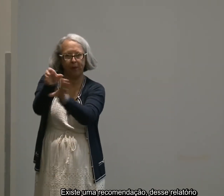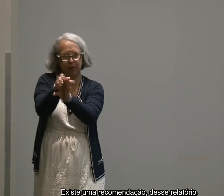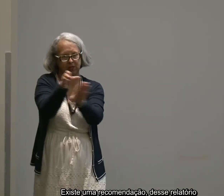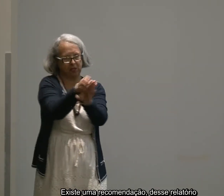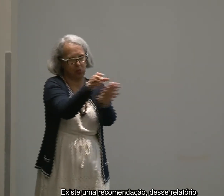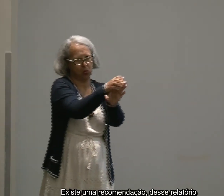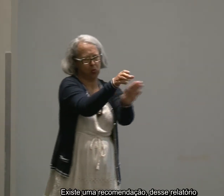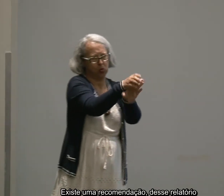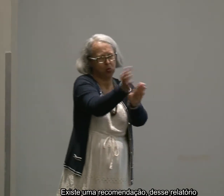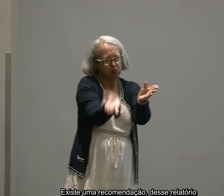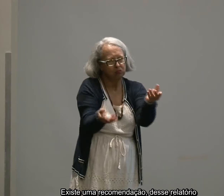Existe uma recomendação